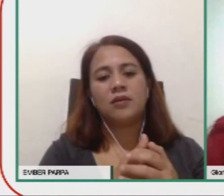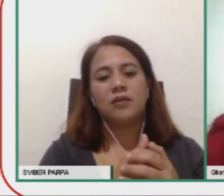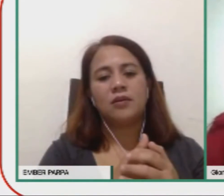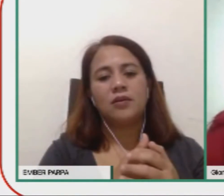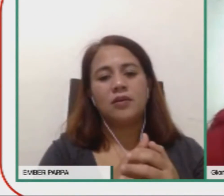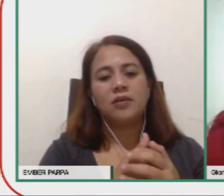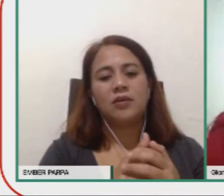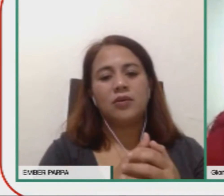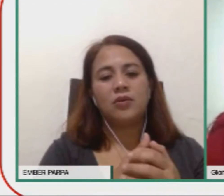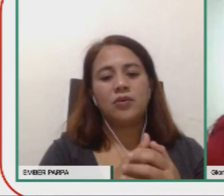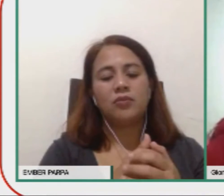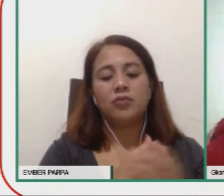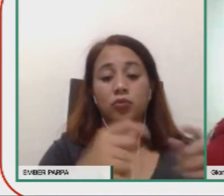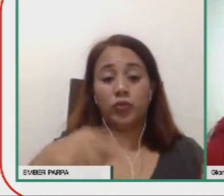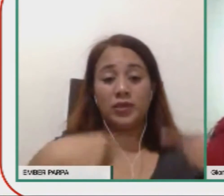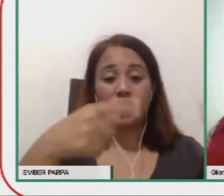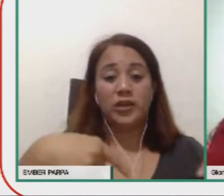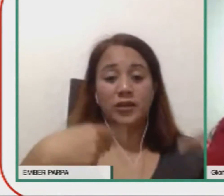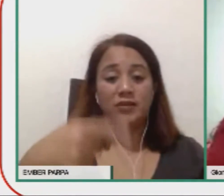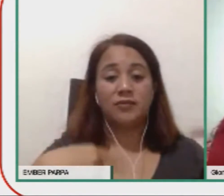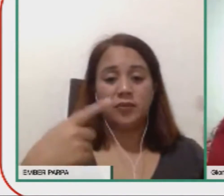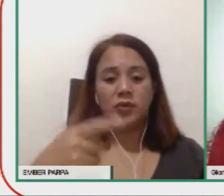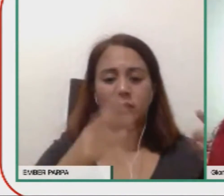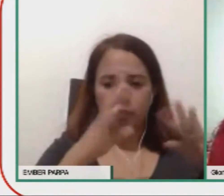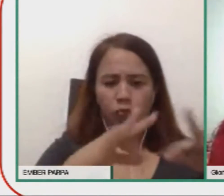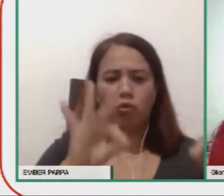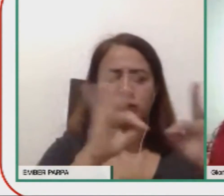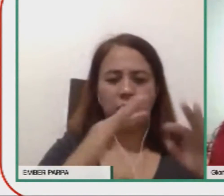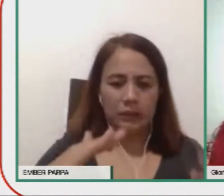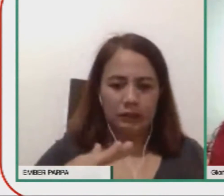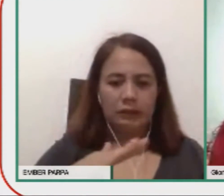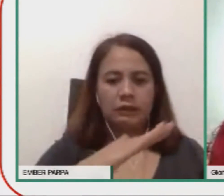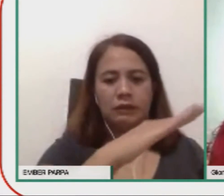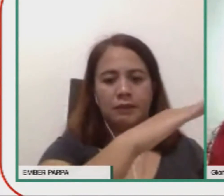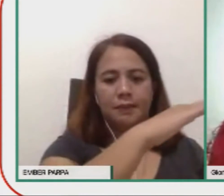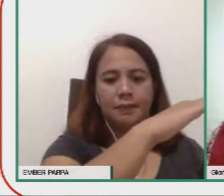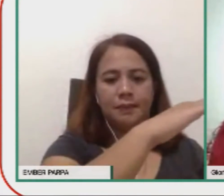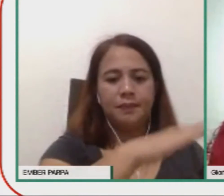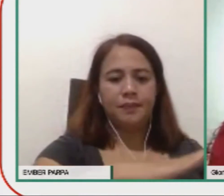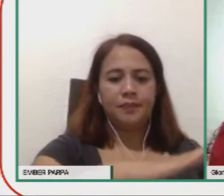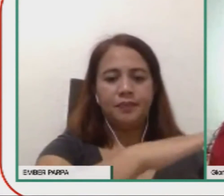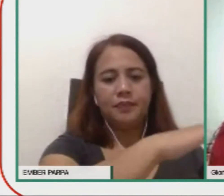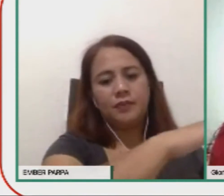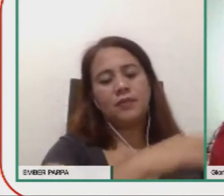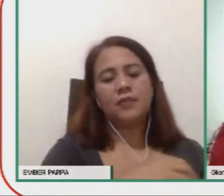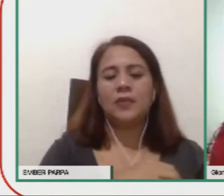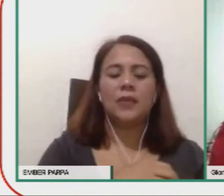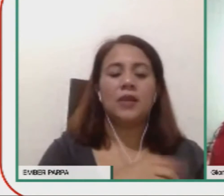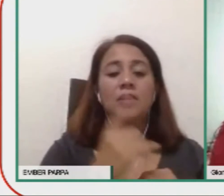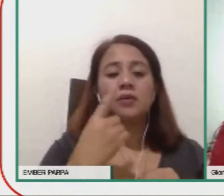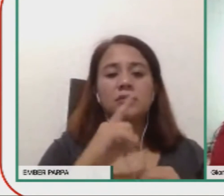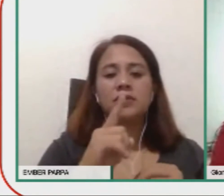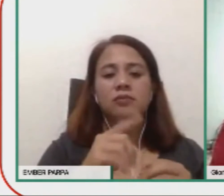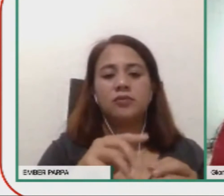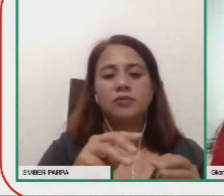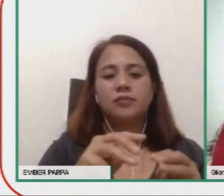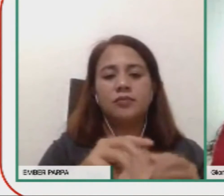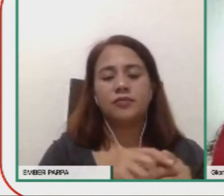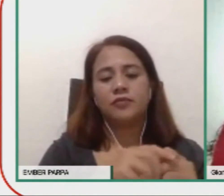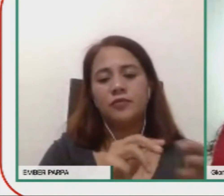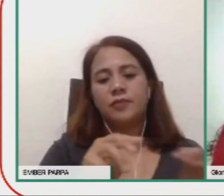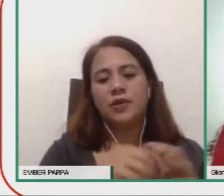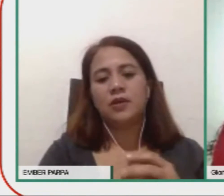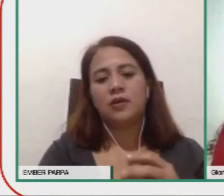wheelchair users, importante ito, mahalaga para sa kanila na mobility-wise